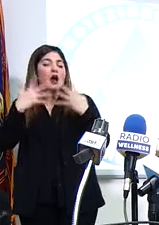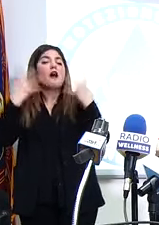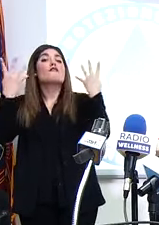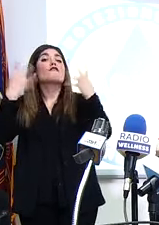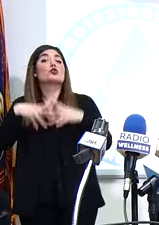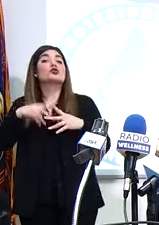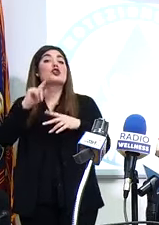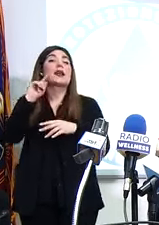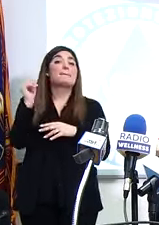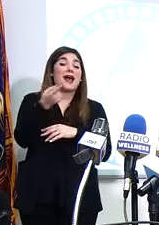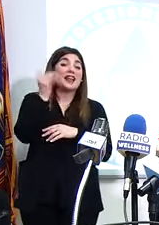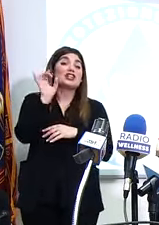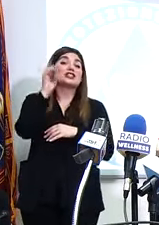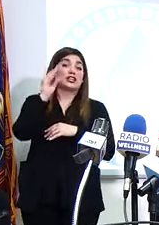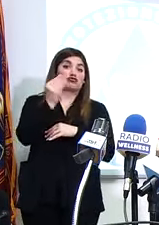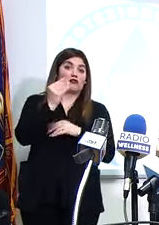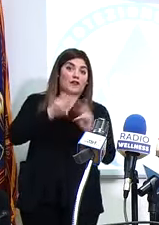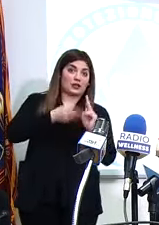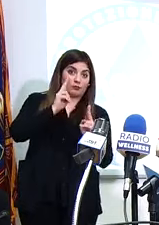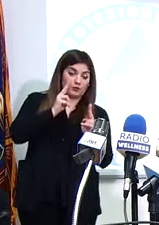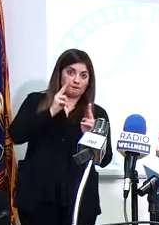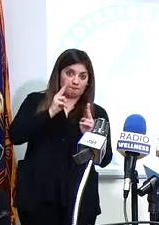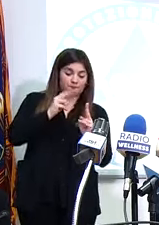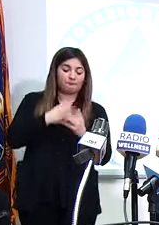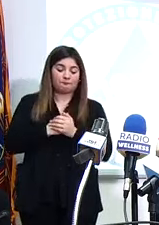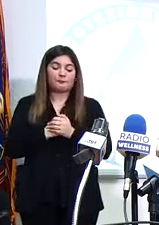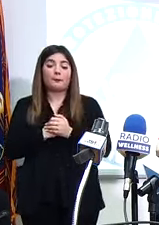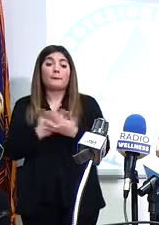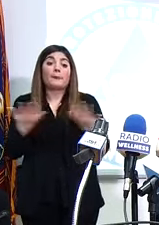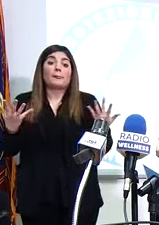immunitario, che poi siano andati là. Ecco, io del